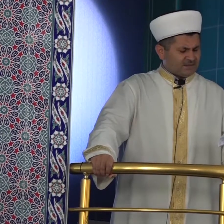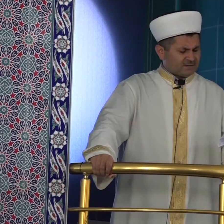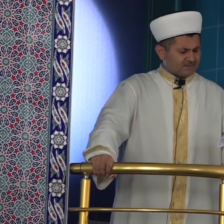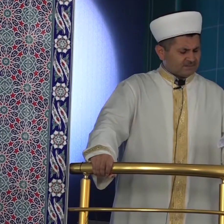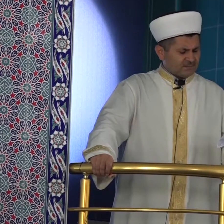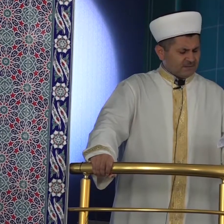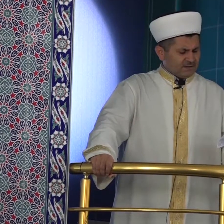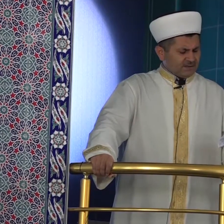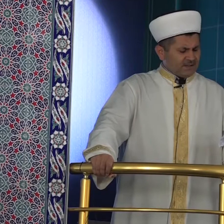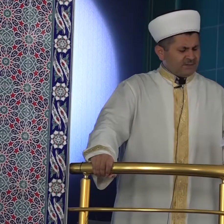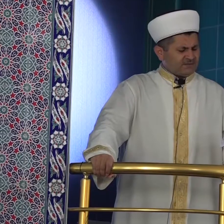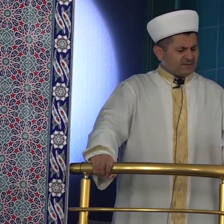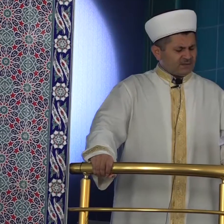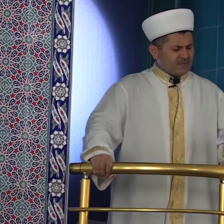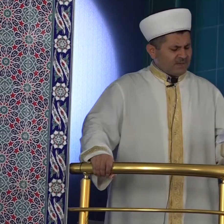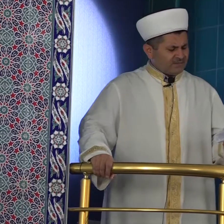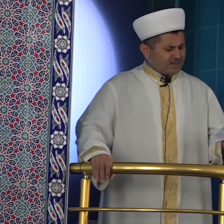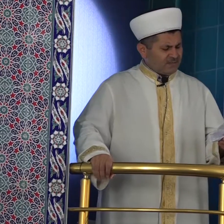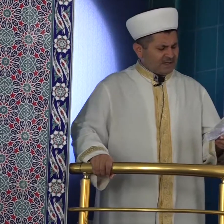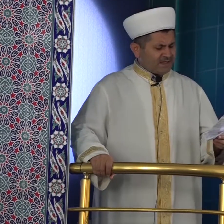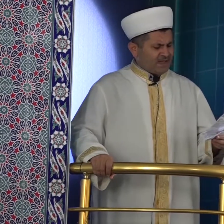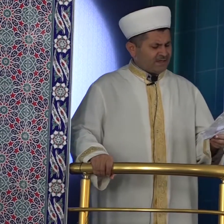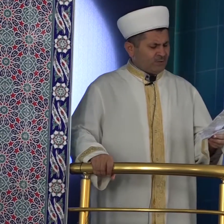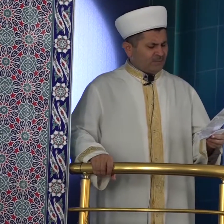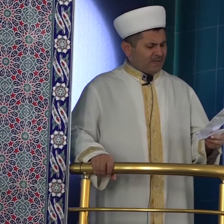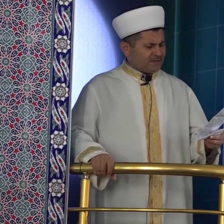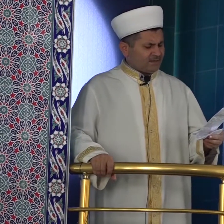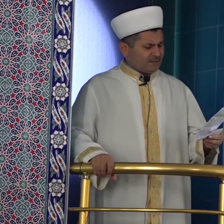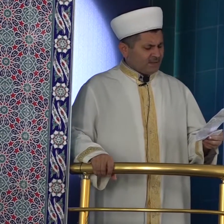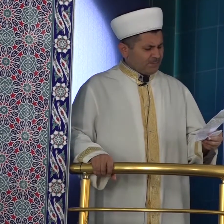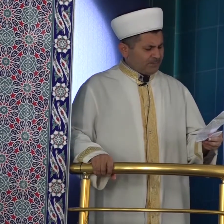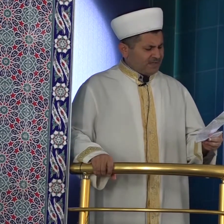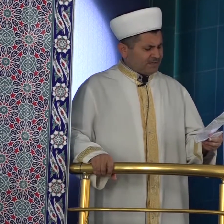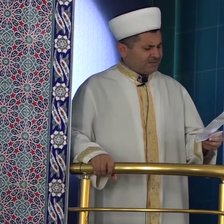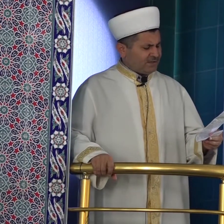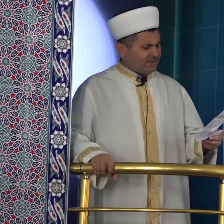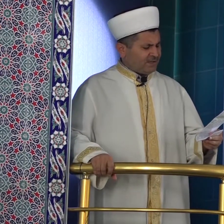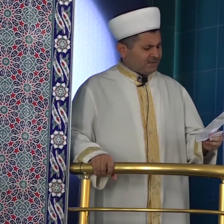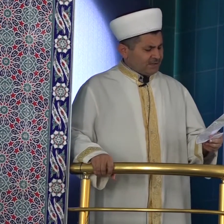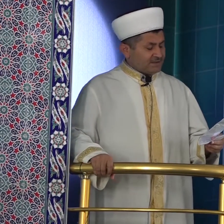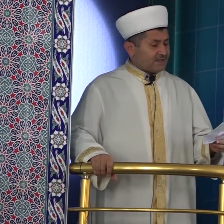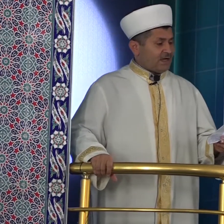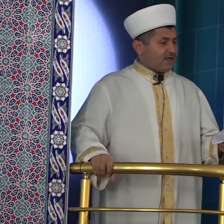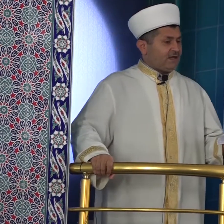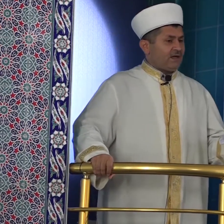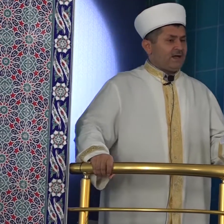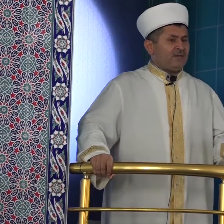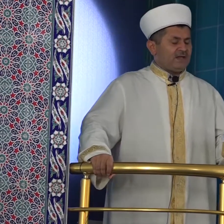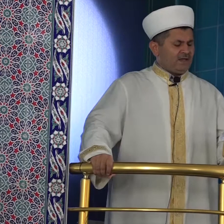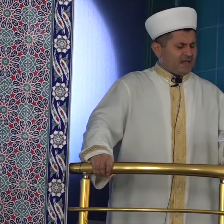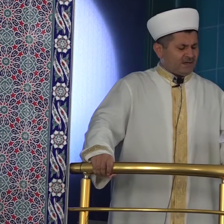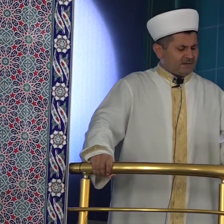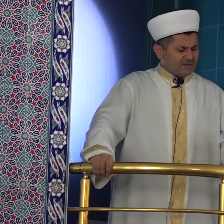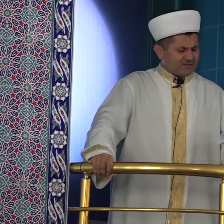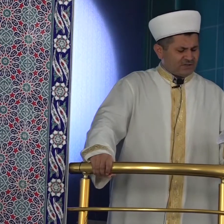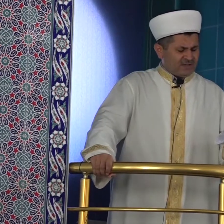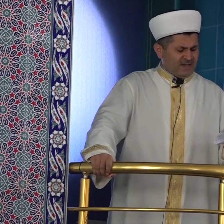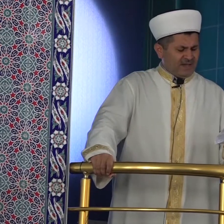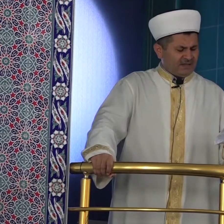hakkı vardır. Nimetin kıymetini bilen her mümin bedenini salih